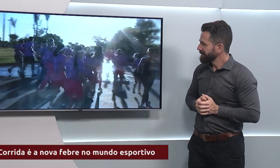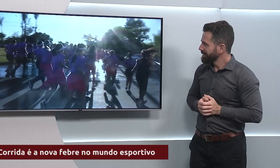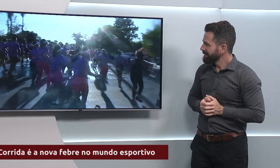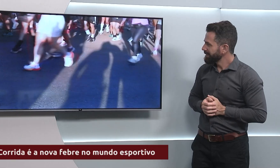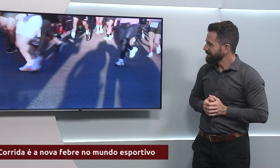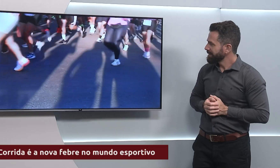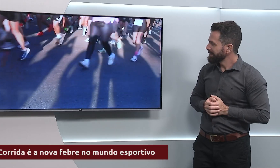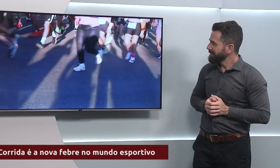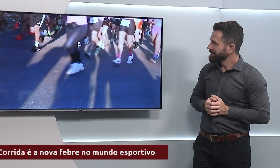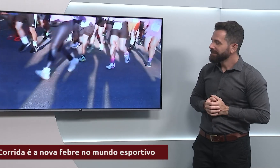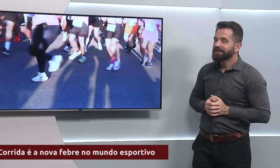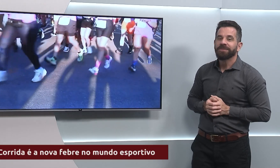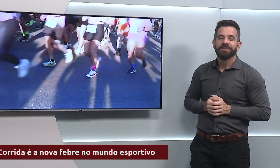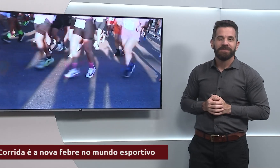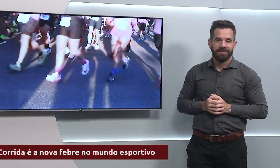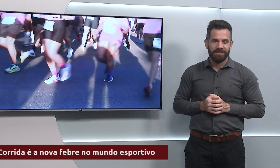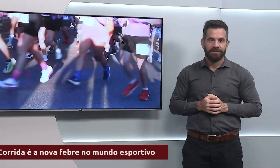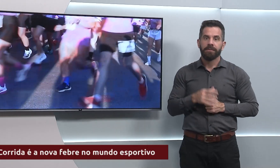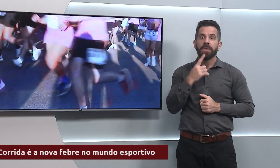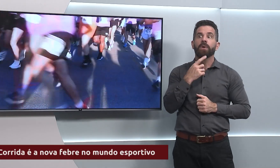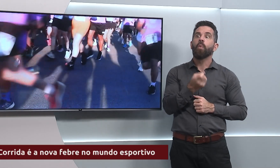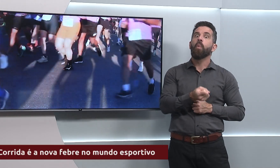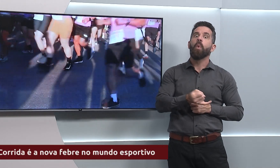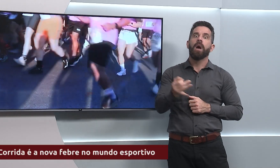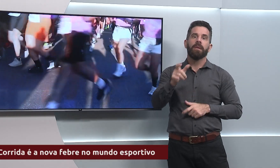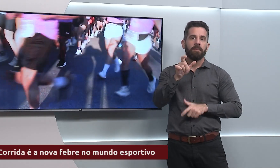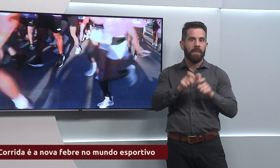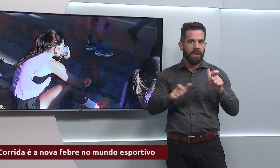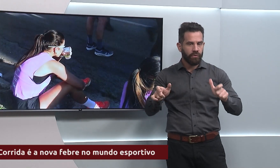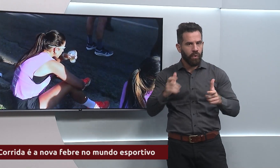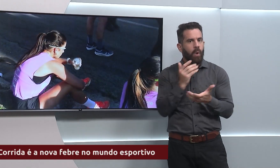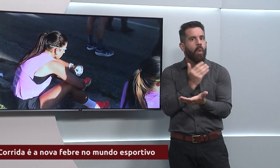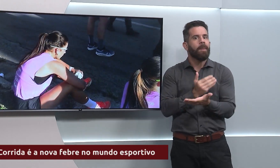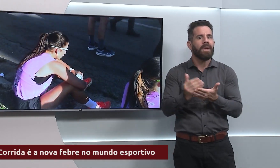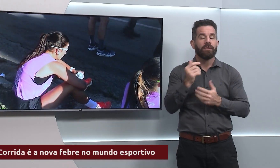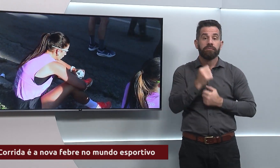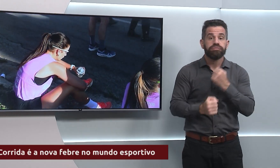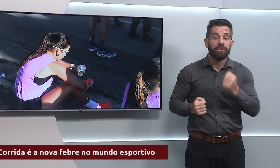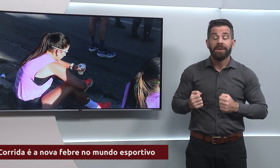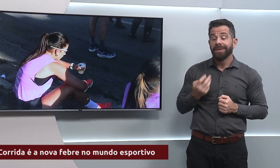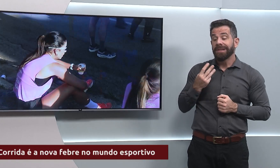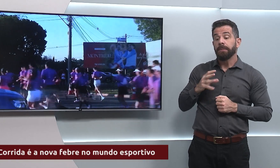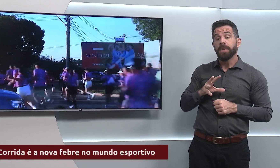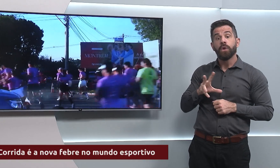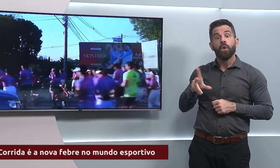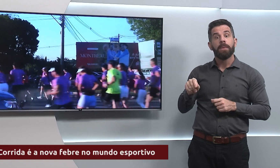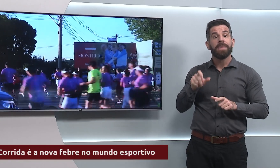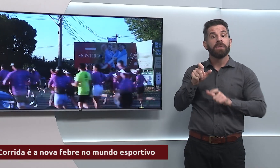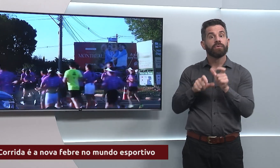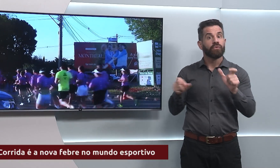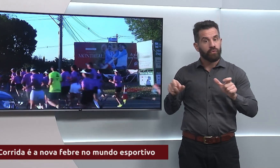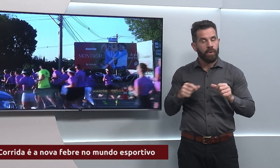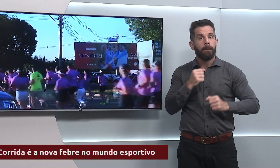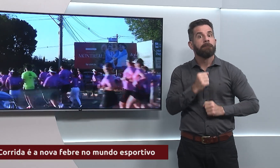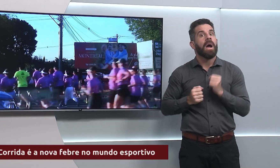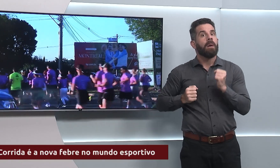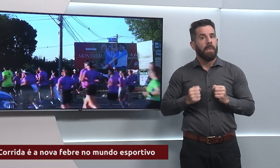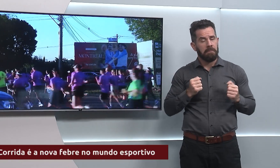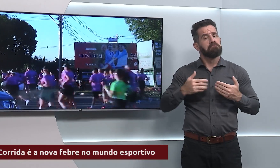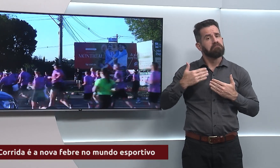O número de praticantes também impressiona. Mais de 13 milhões de brasileiros correm com frequência. E o esporte